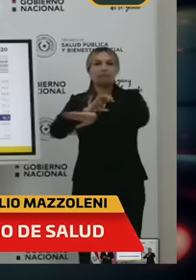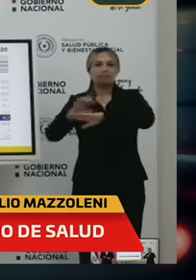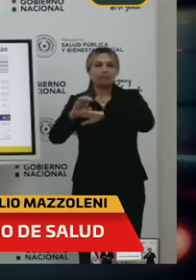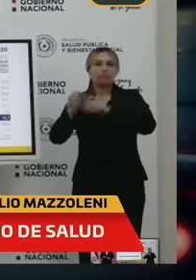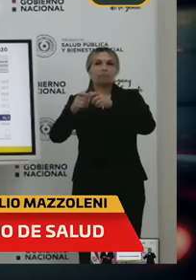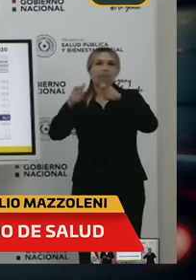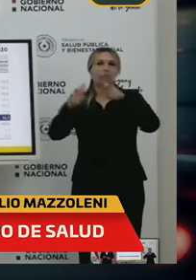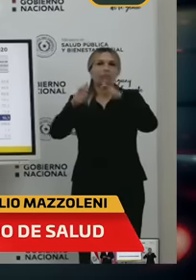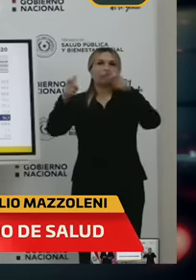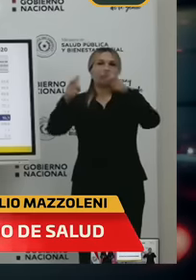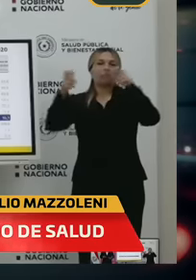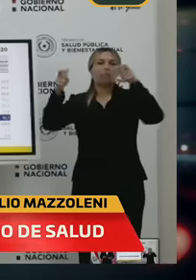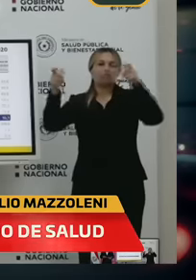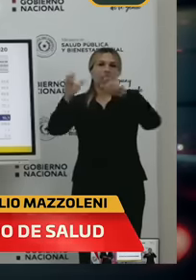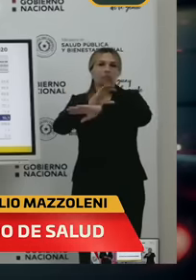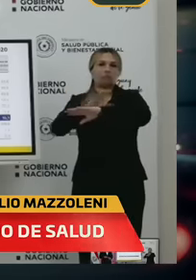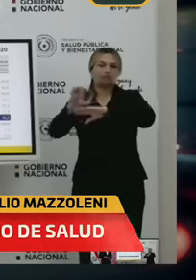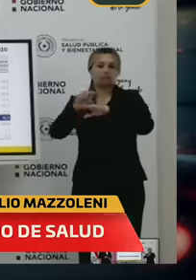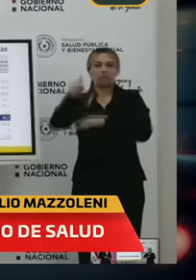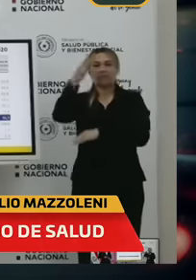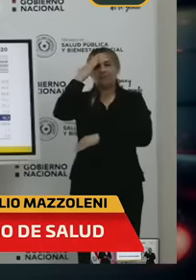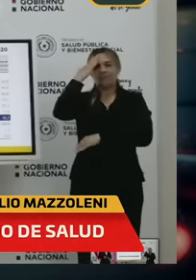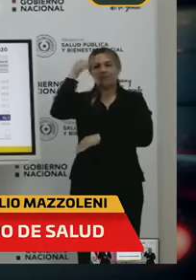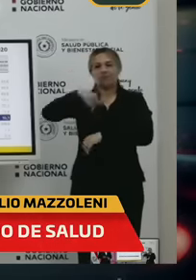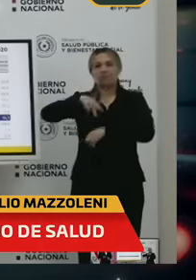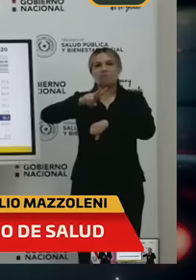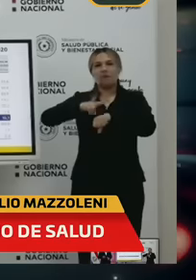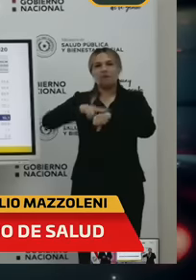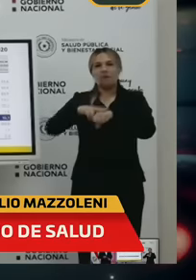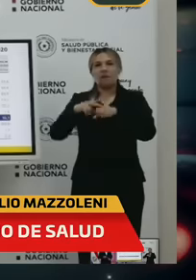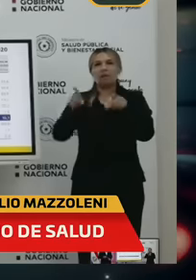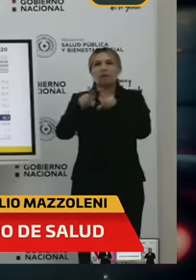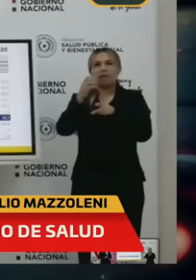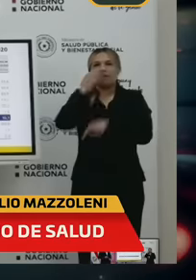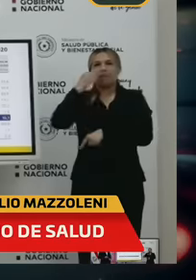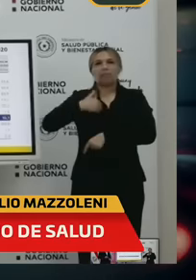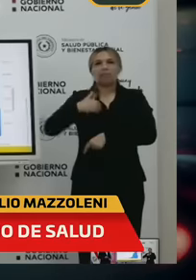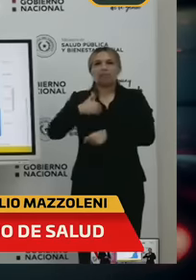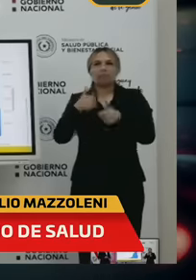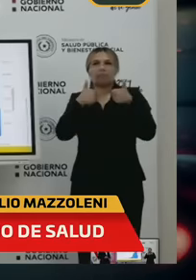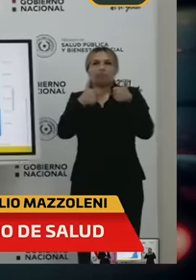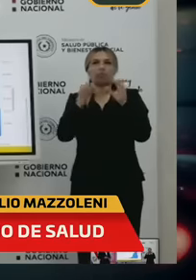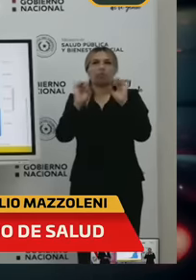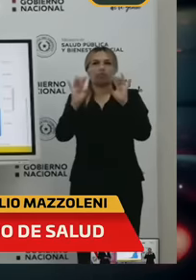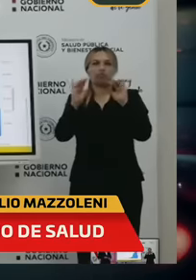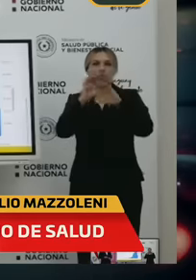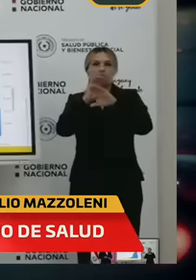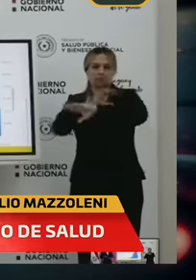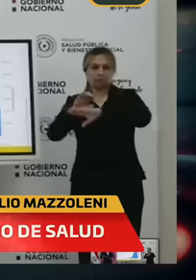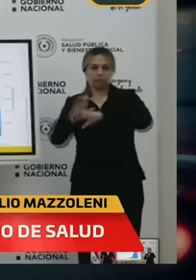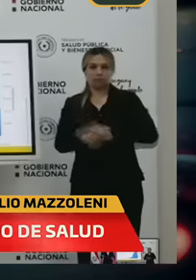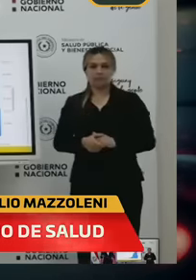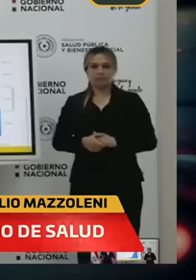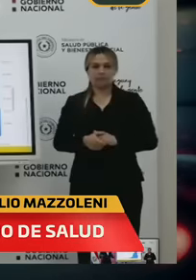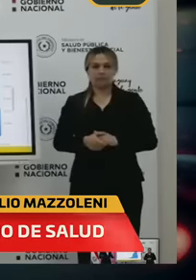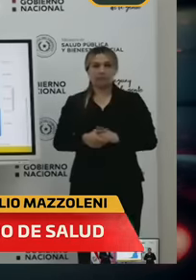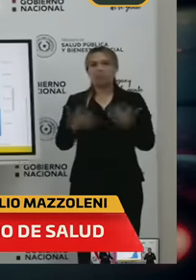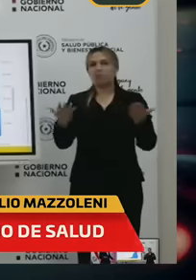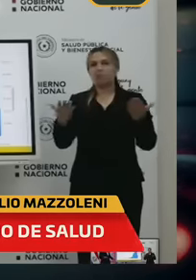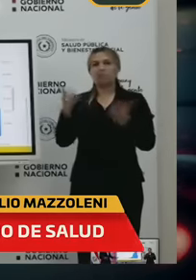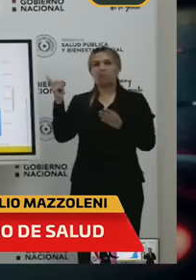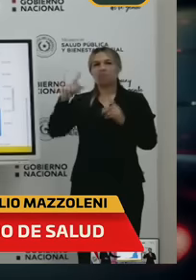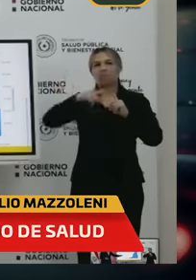ascenso. Y como saben ustedes, nuestro país está en una suerte de meseta en este momento. Aquí, simplemente